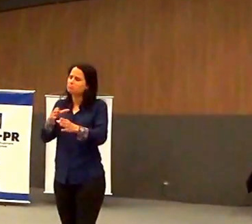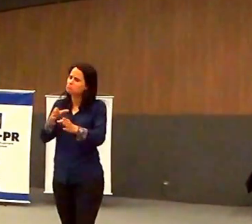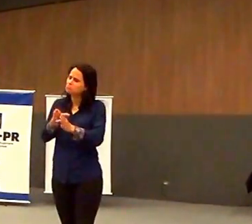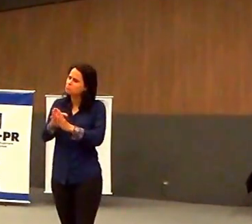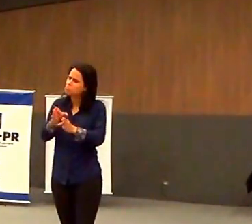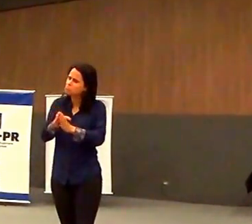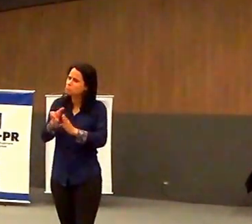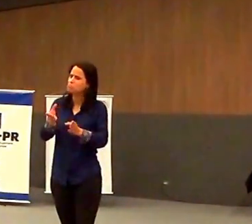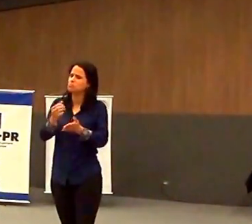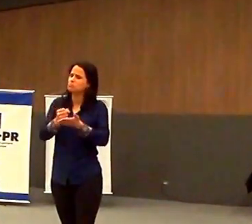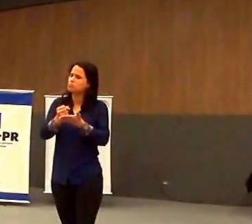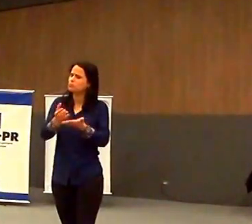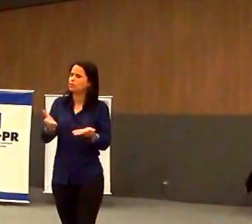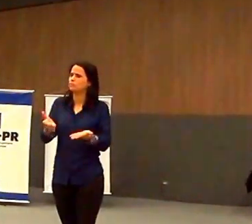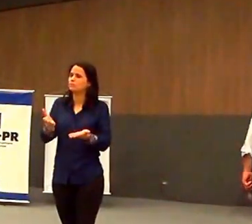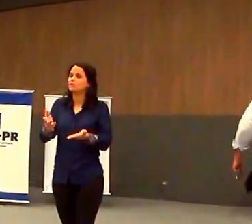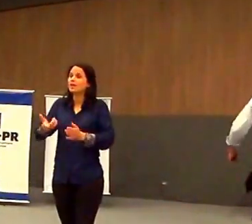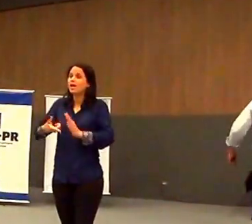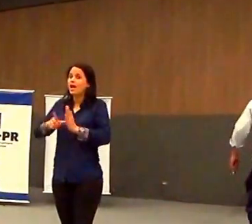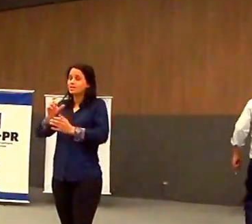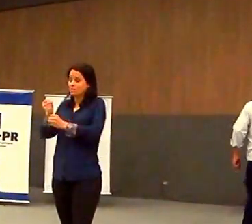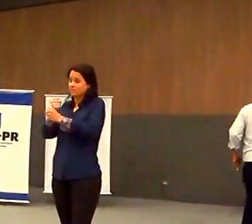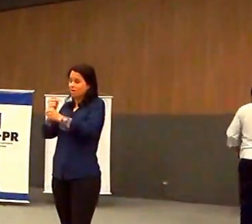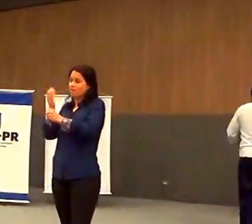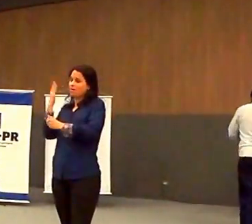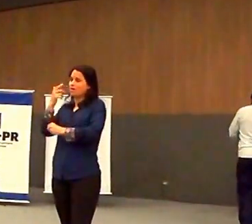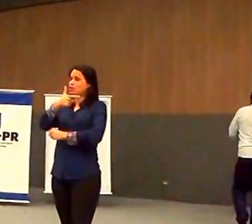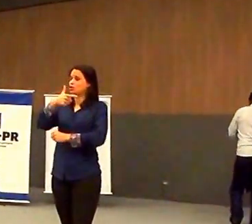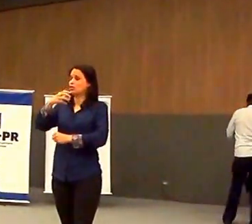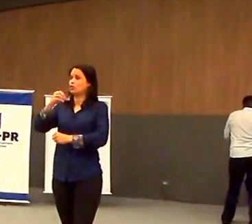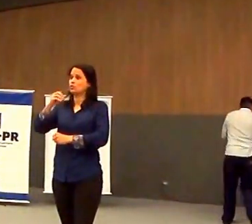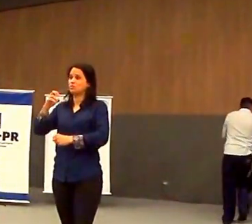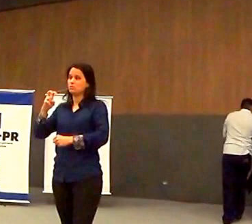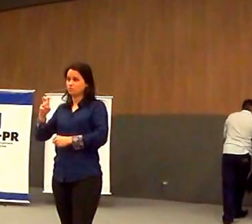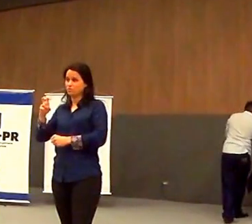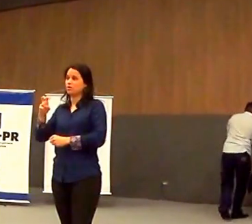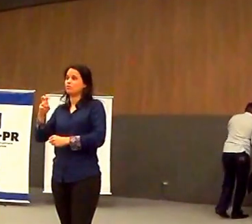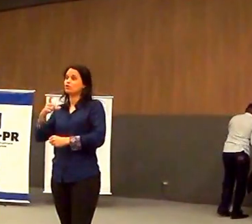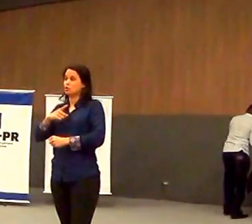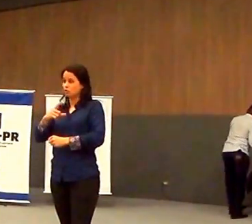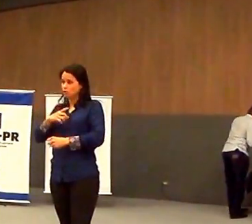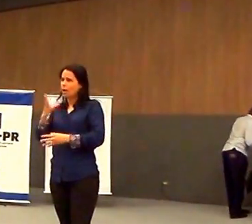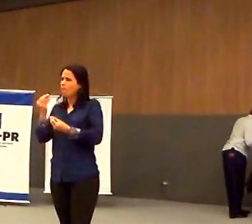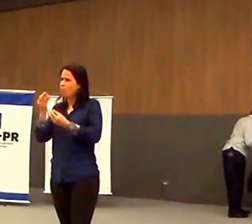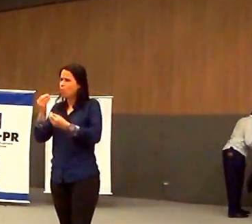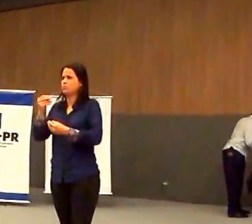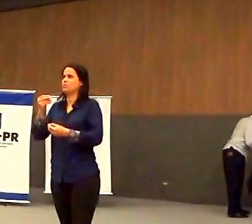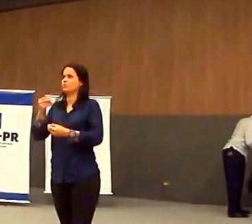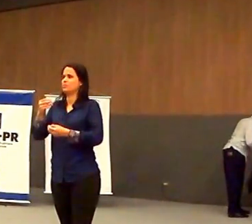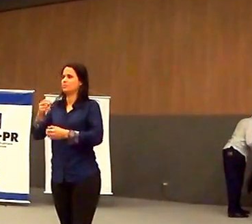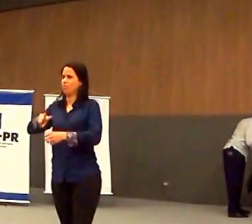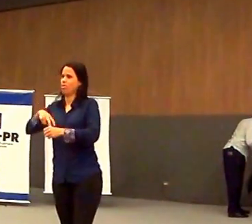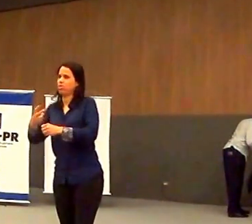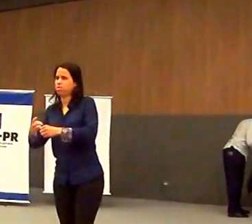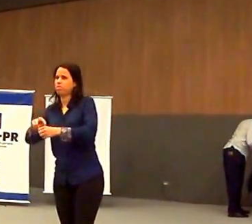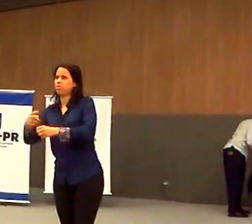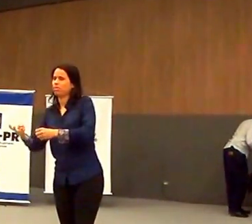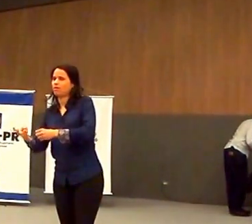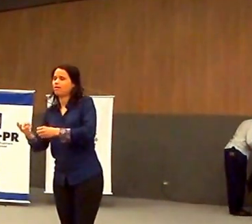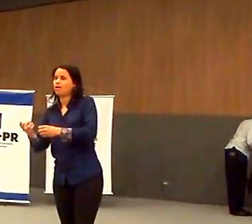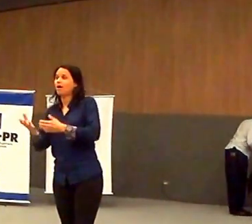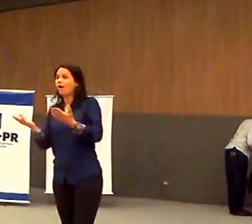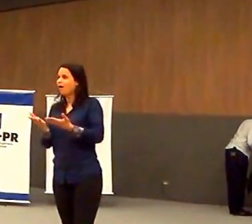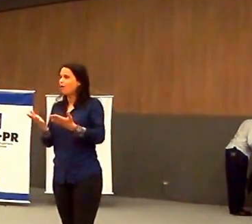com 2005, nós tivemos 50% a menos de quedas. Então, vejam, a nível de Brasil e a nível de Paraná,